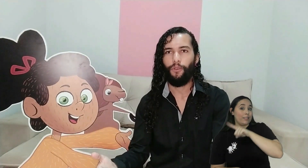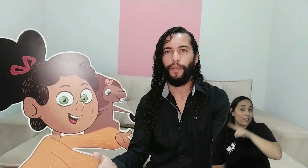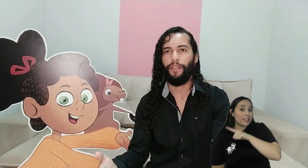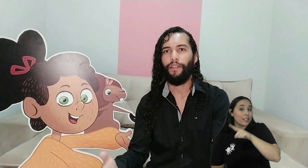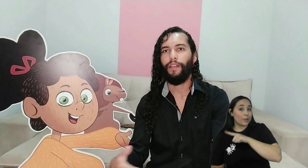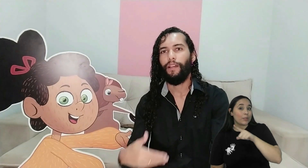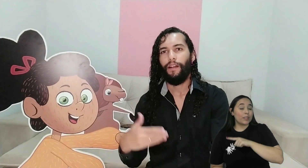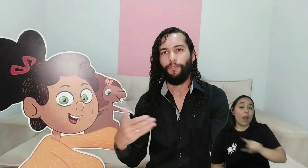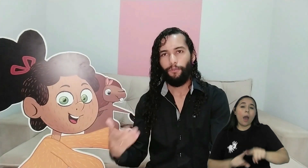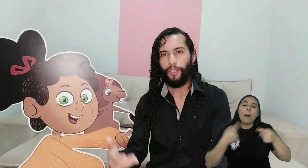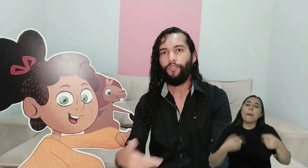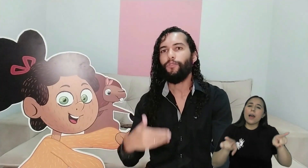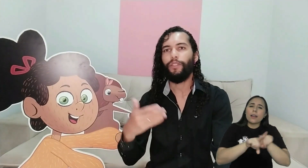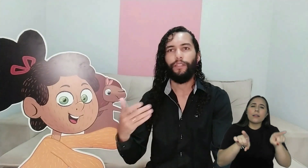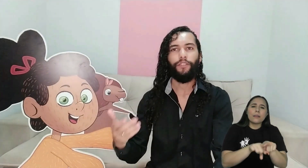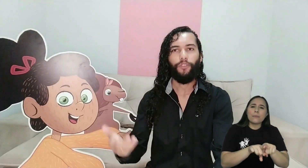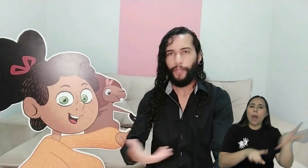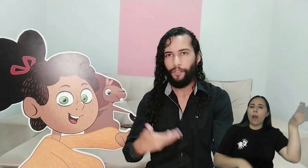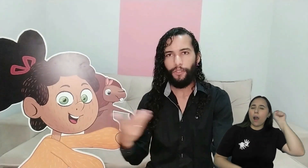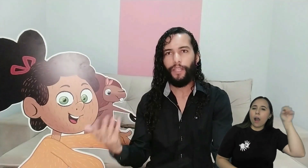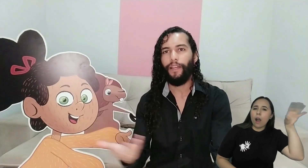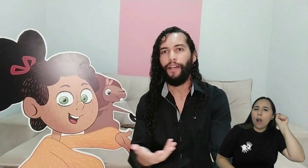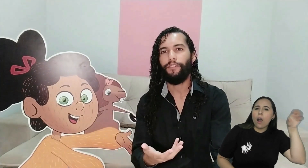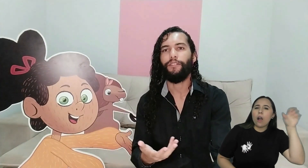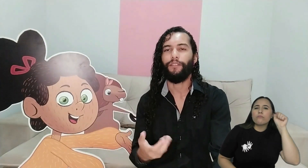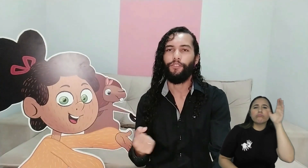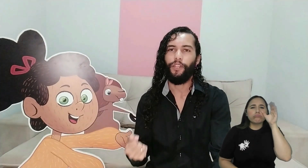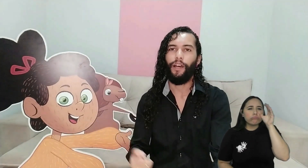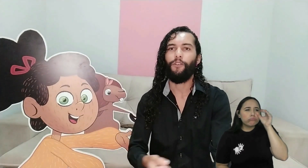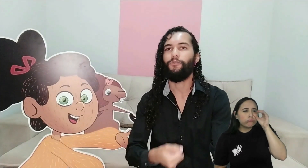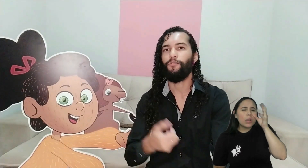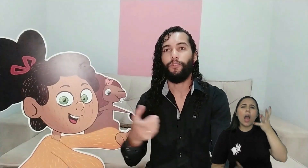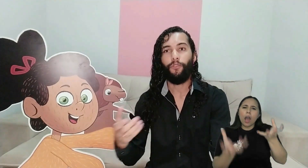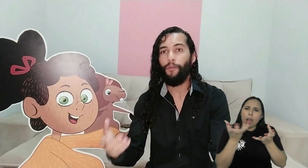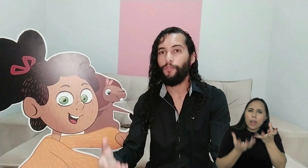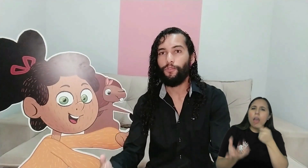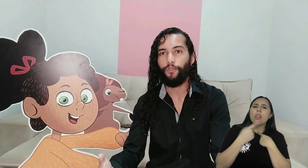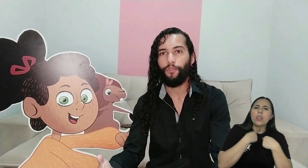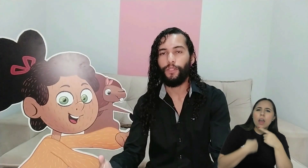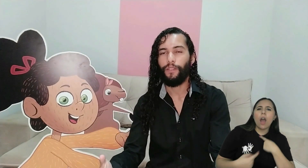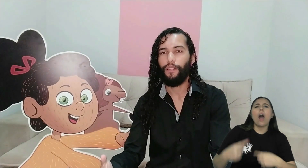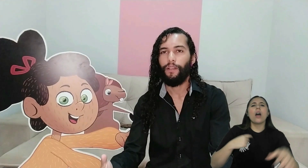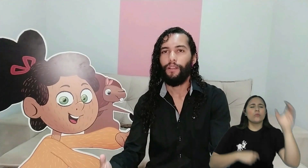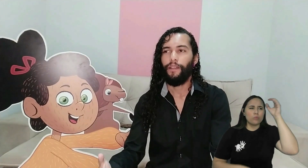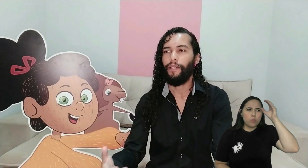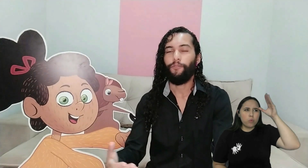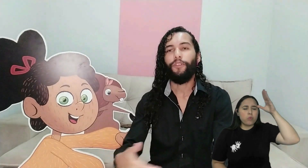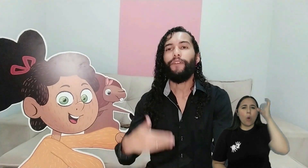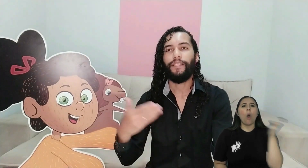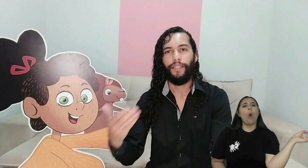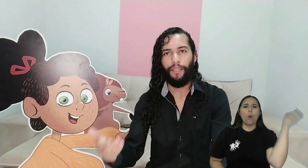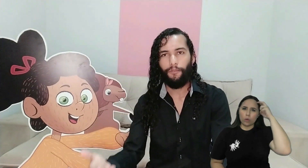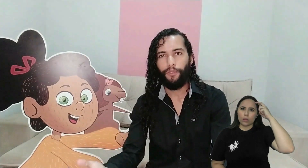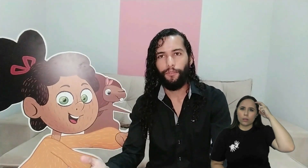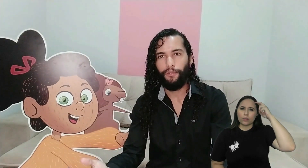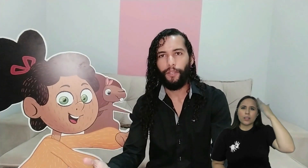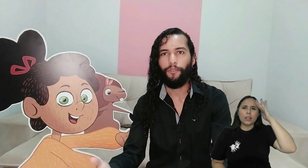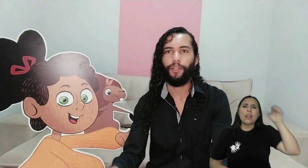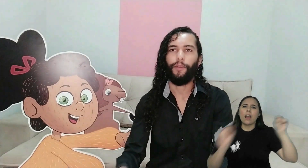conhecimento sobre a cultura surda e sobre a sociedade em geral, como os surdos, o que fazer quando